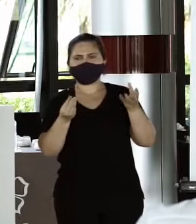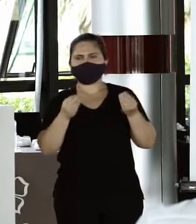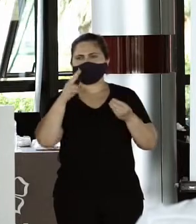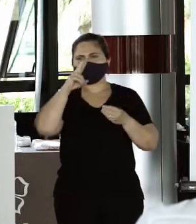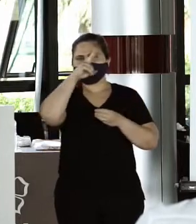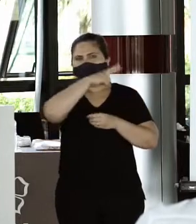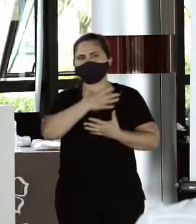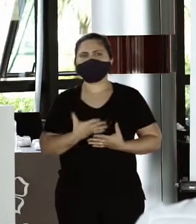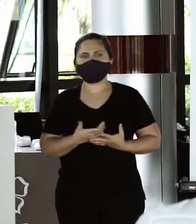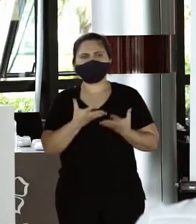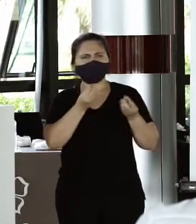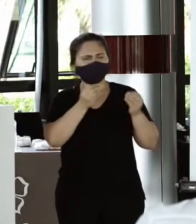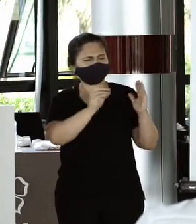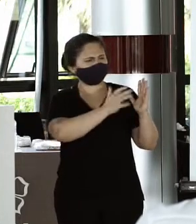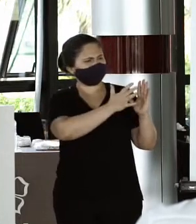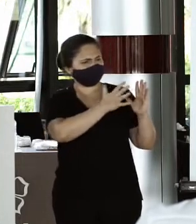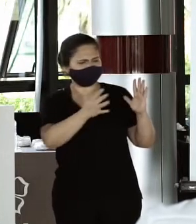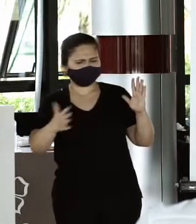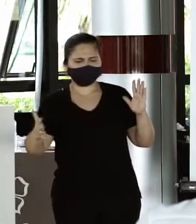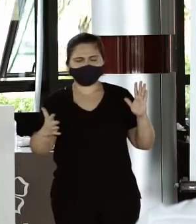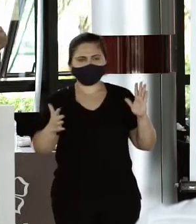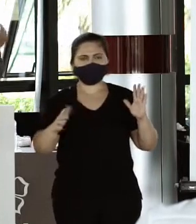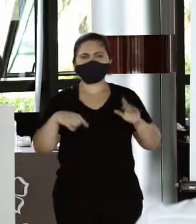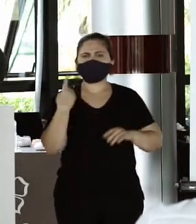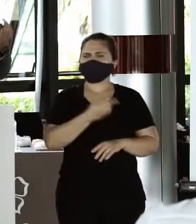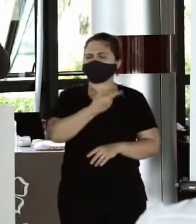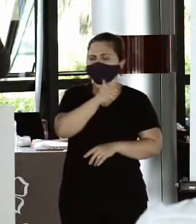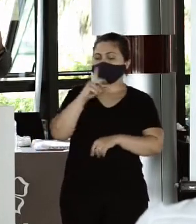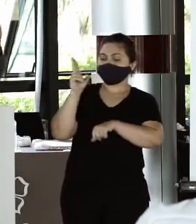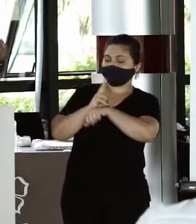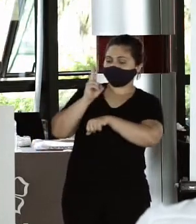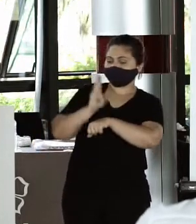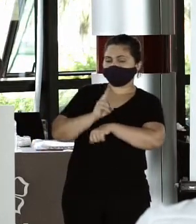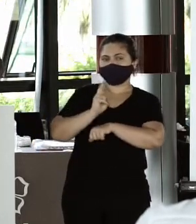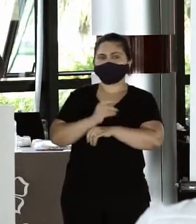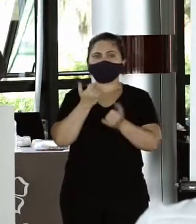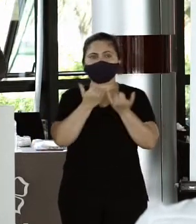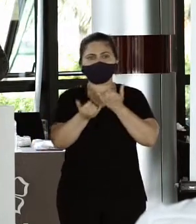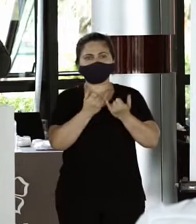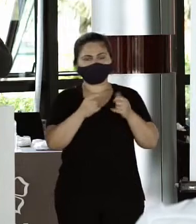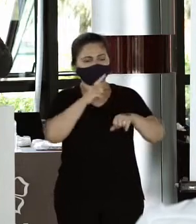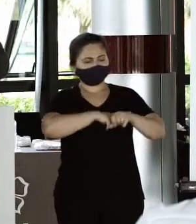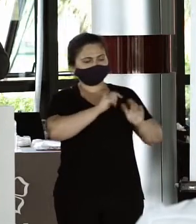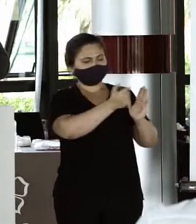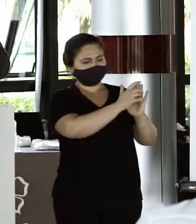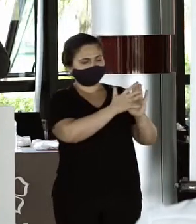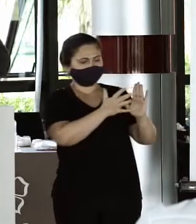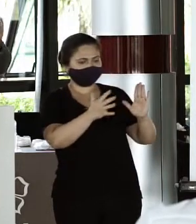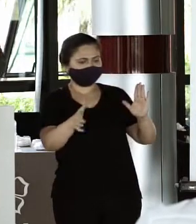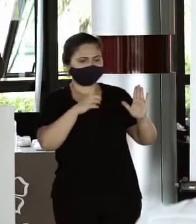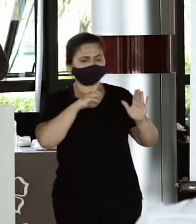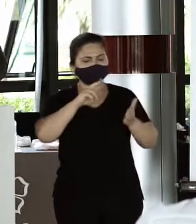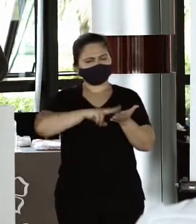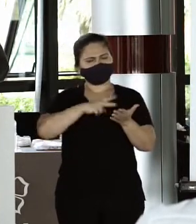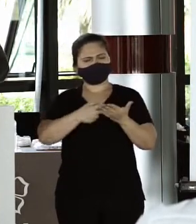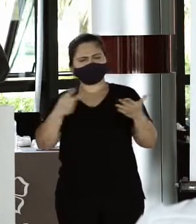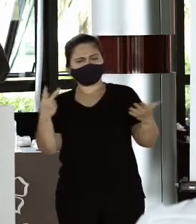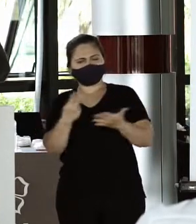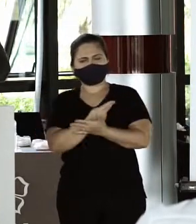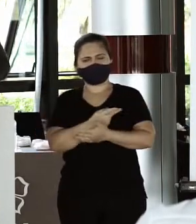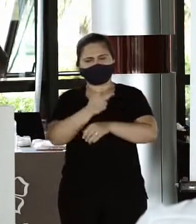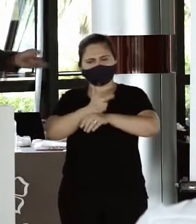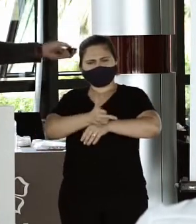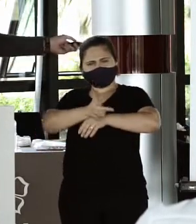reflexivo. Ele é muito reflexivo. E se a gente não tomar cuidado com as reflexões, nós podemos ter interpretações erradas